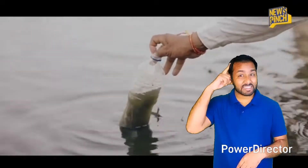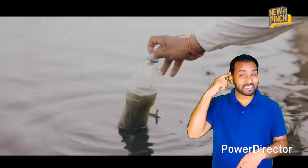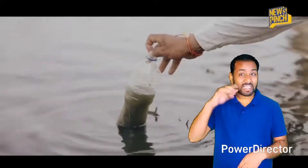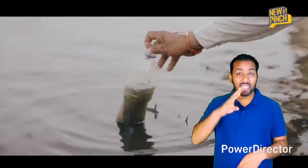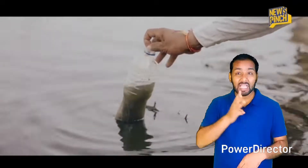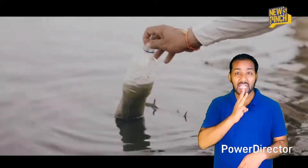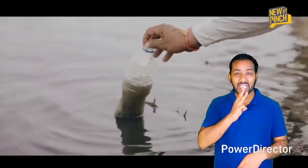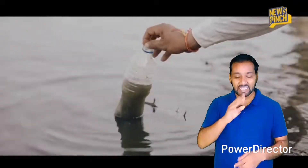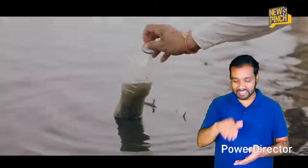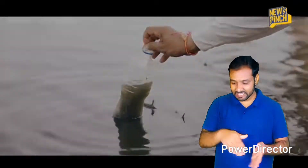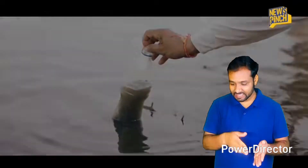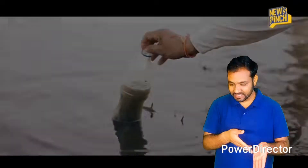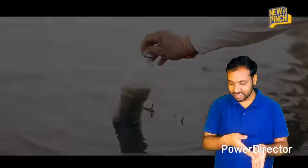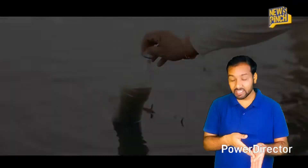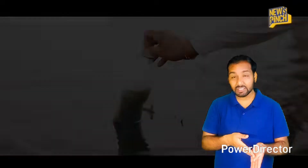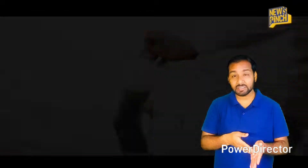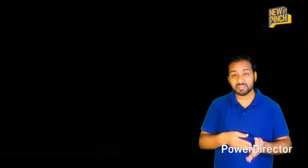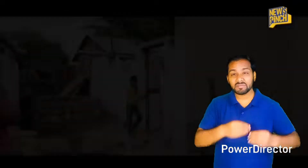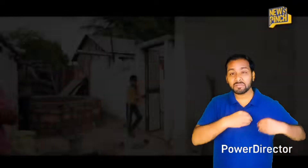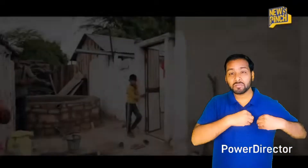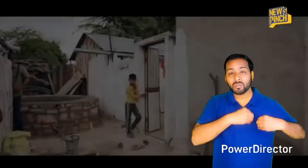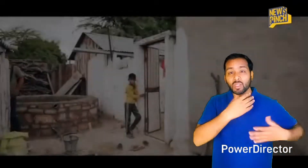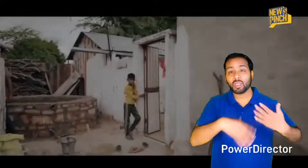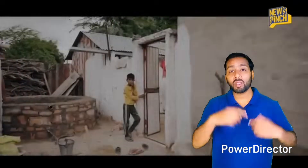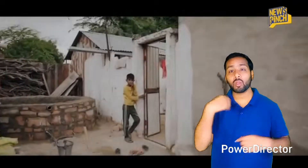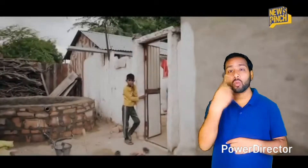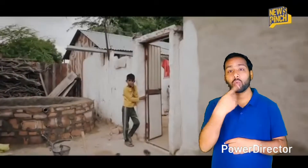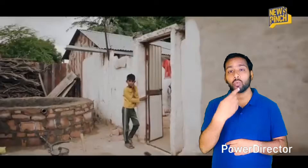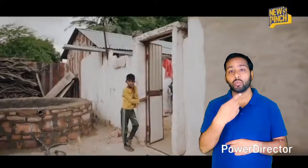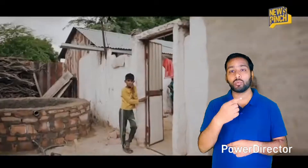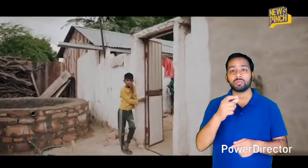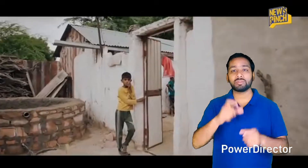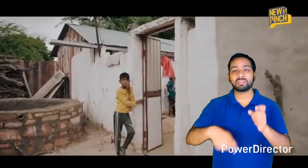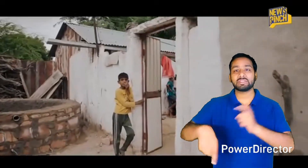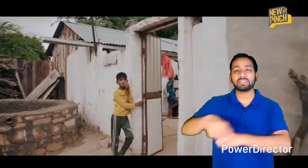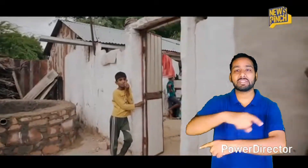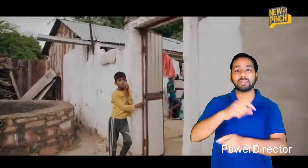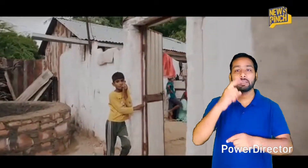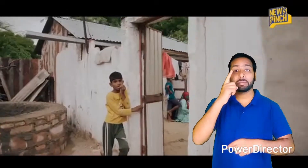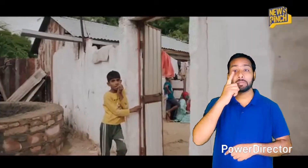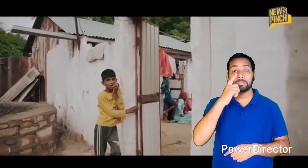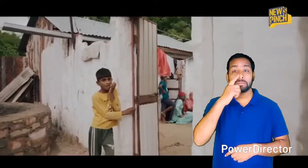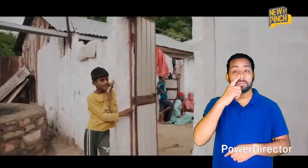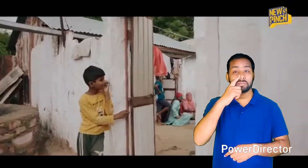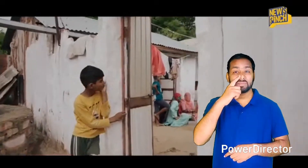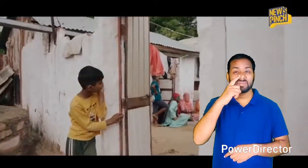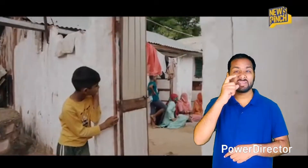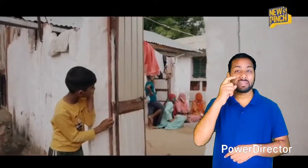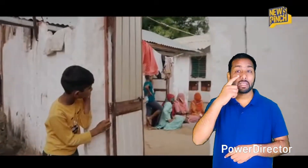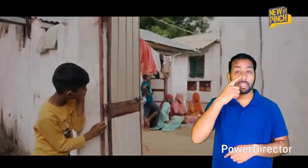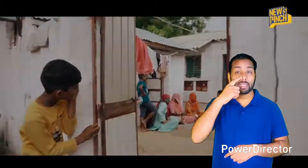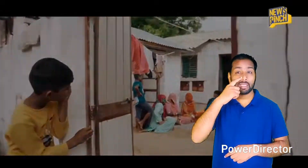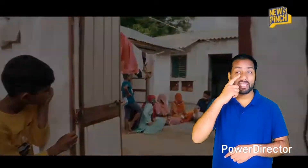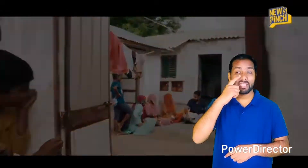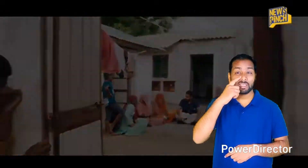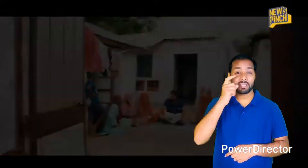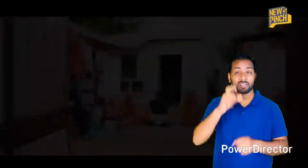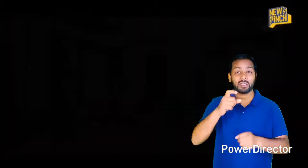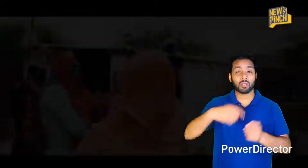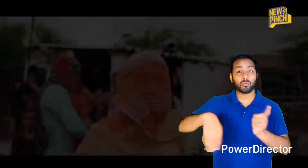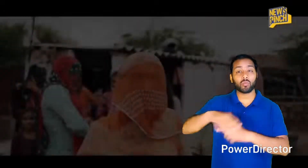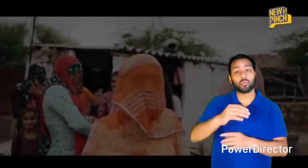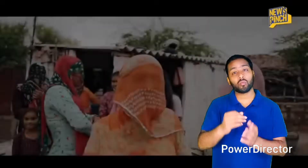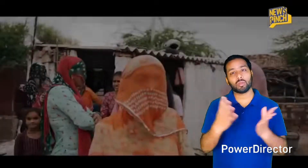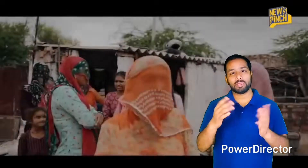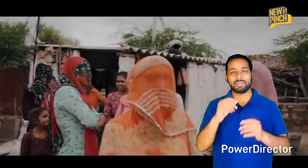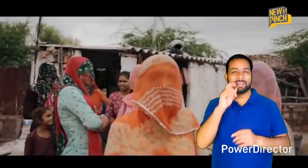ये जो काले पानी वाले जहर की त्रासदी है, इसको जो सबसे ज़्यादा भोग रहा है वो इन गाँवों, इन इलाकों की महिलाएं भोग रही हैं।